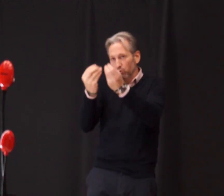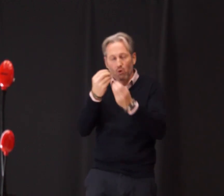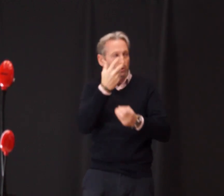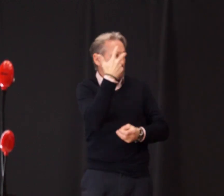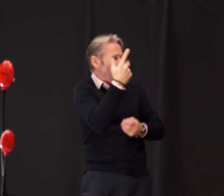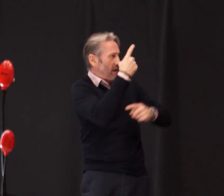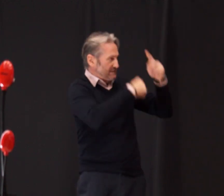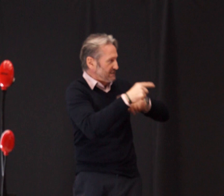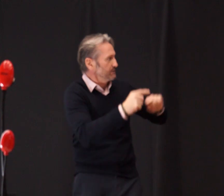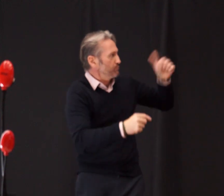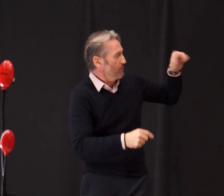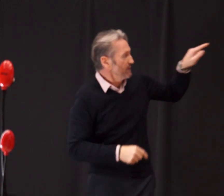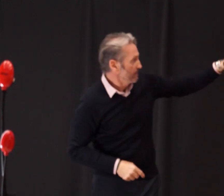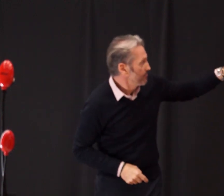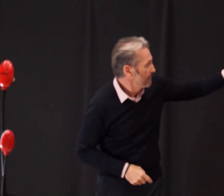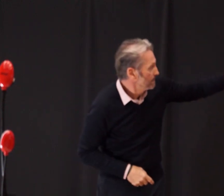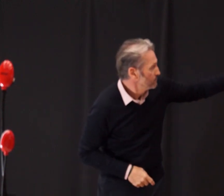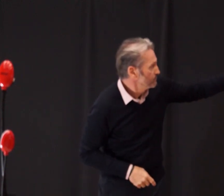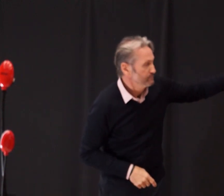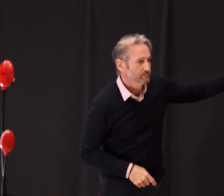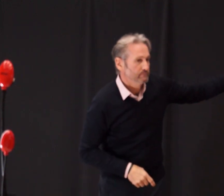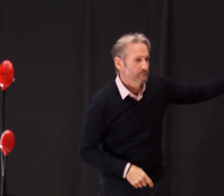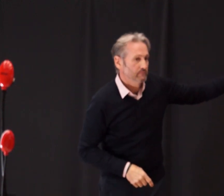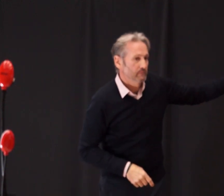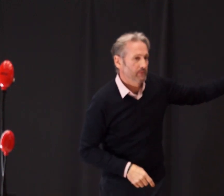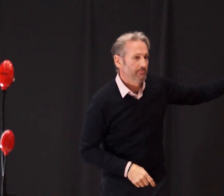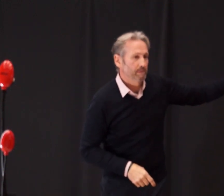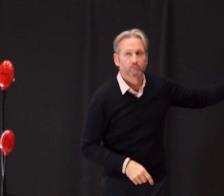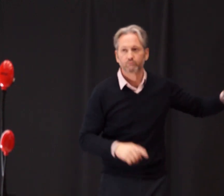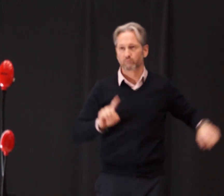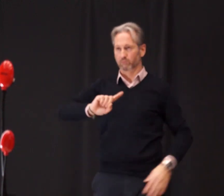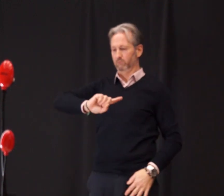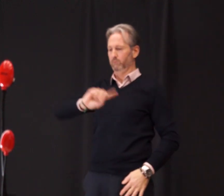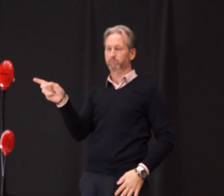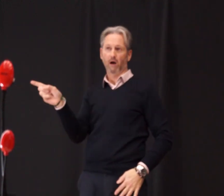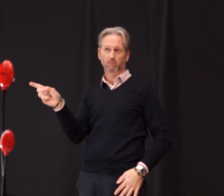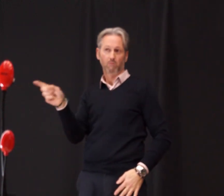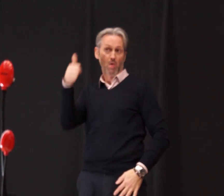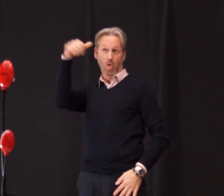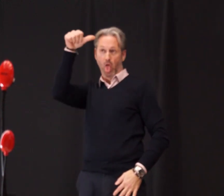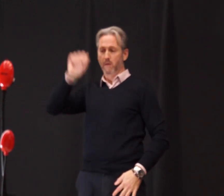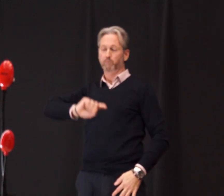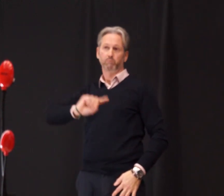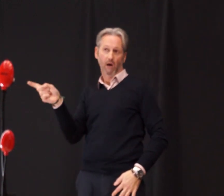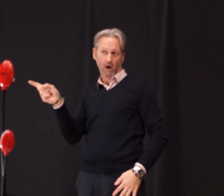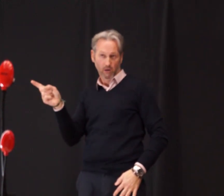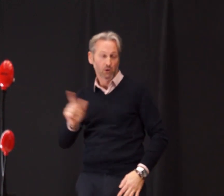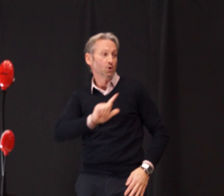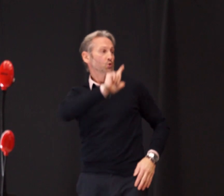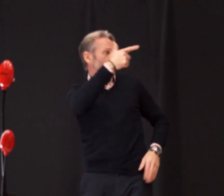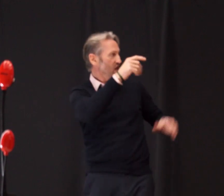Dalle, et je vais donner trois exemples de choses. Sur la notion de négation, là il y a le pas,